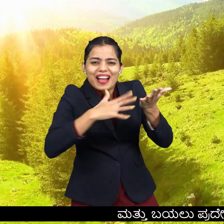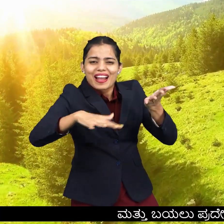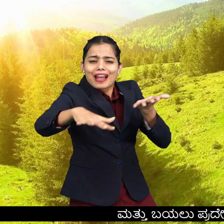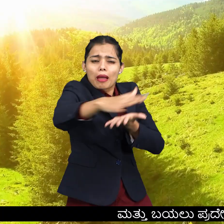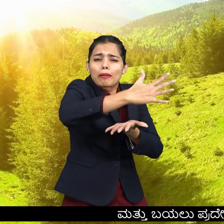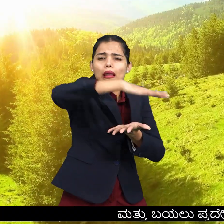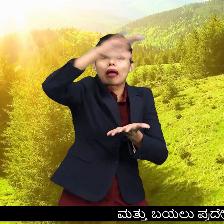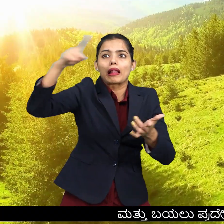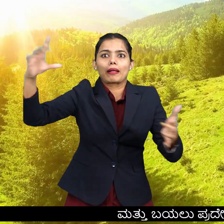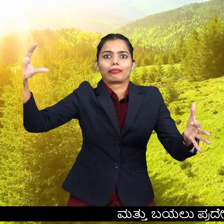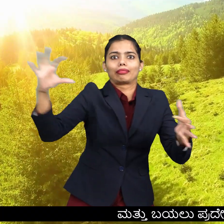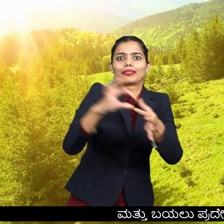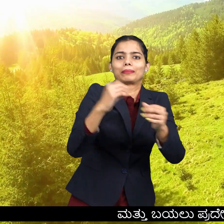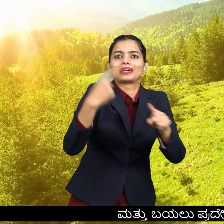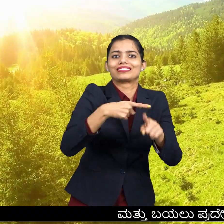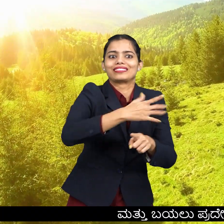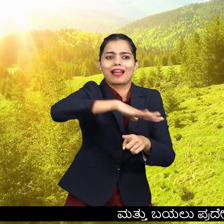ಪ್ರದೇಶಗಳಲ್ಲಿ ಕಂಡುಬರುತ್ತವೆ.